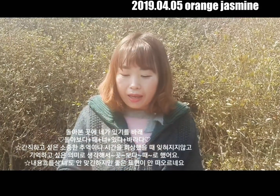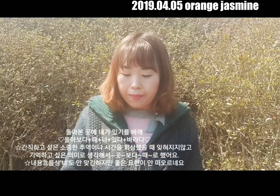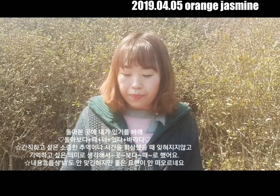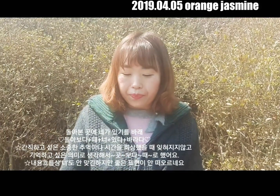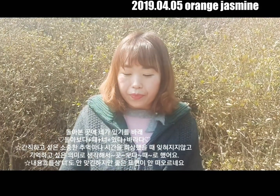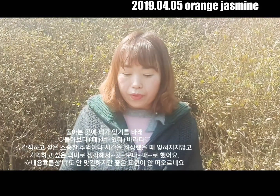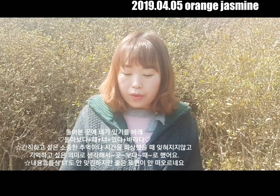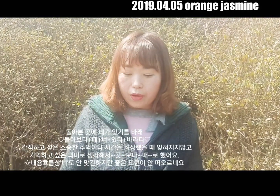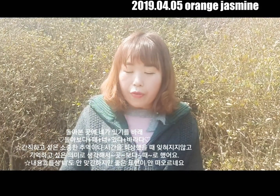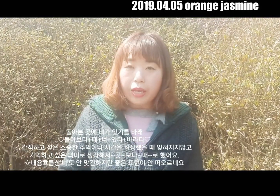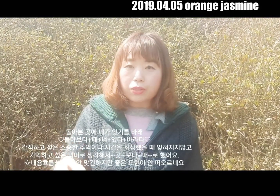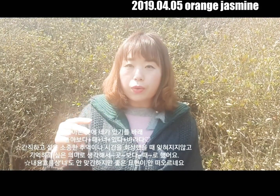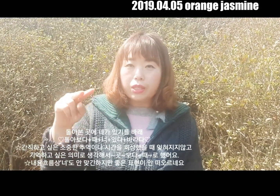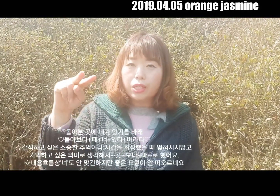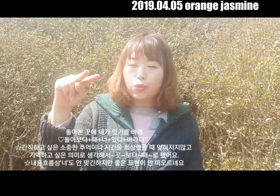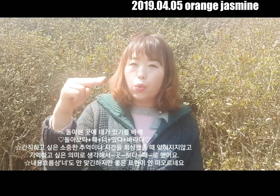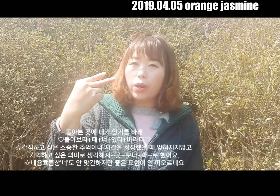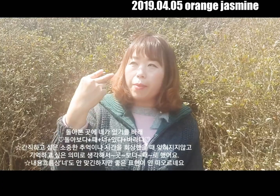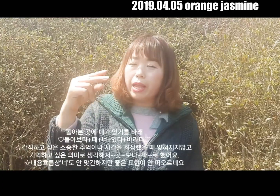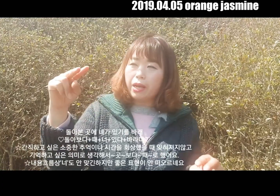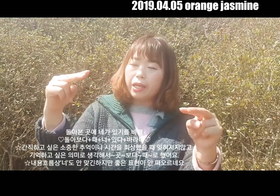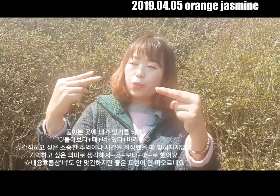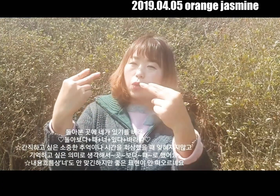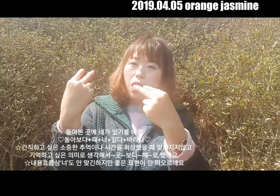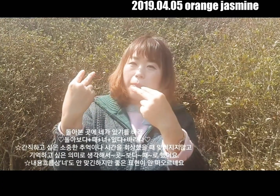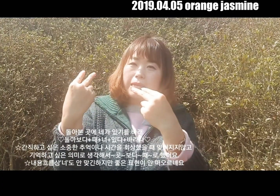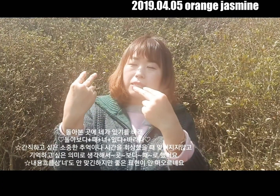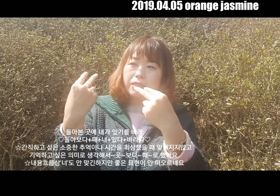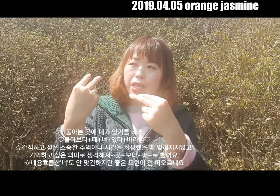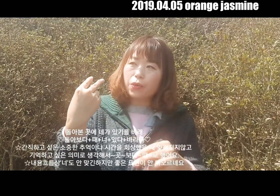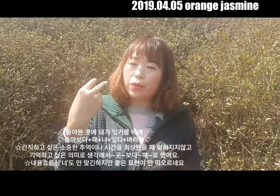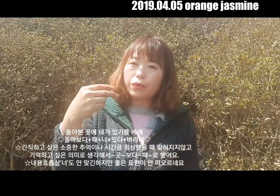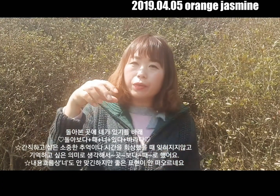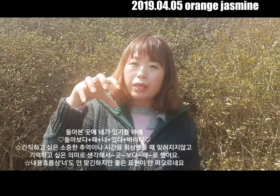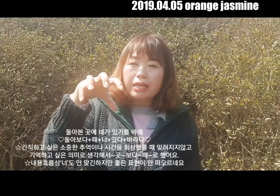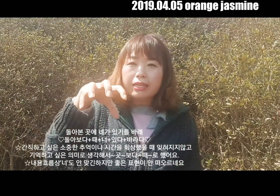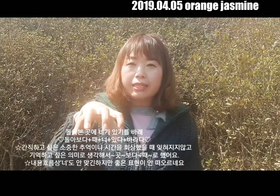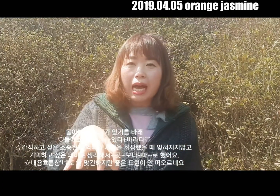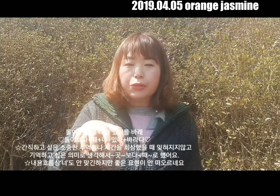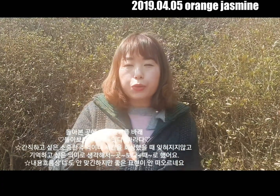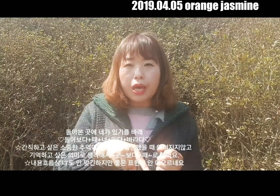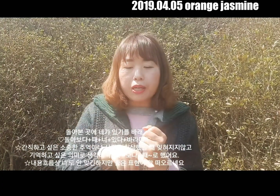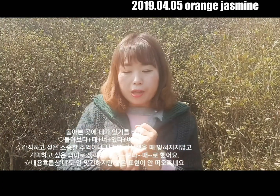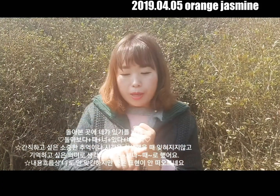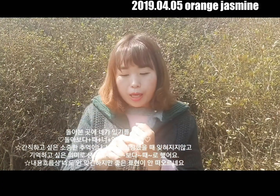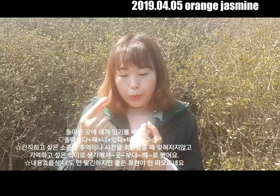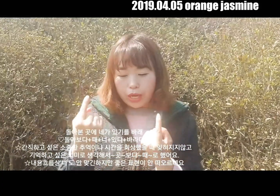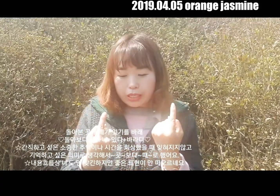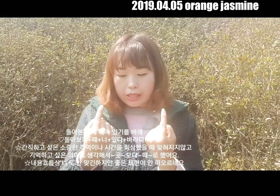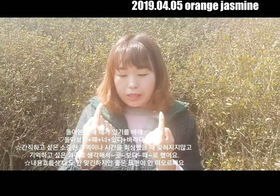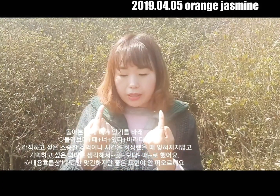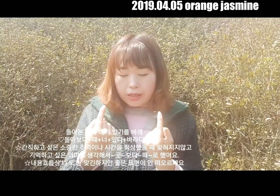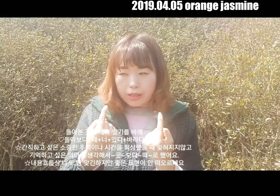바래. 그런데 저는 내가 이렇게 돌아봤을 때 이건 어떤 장수의